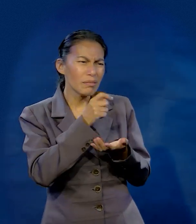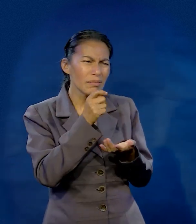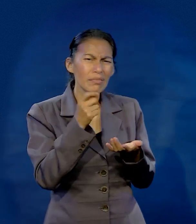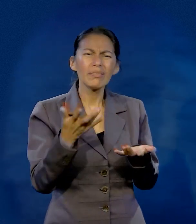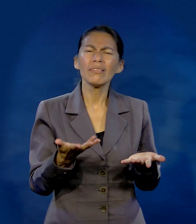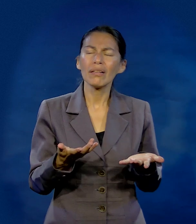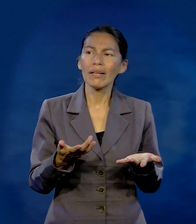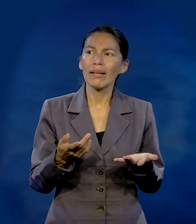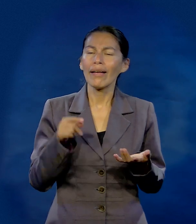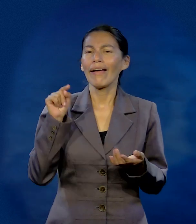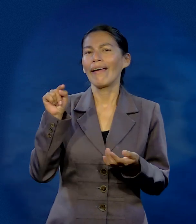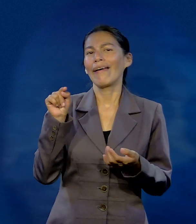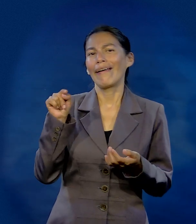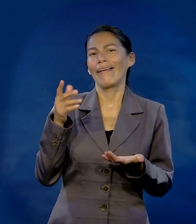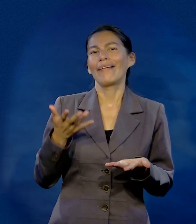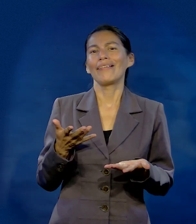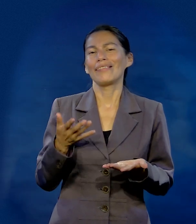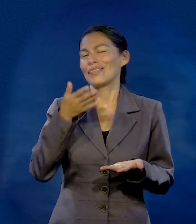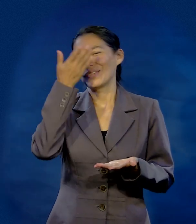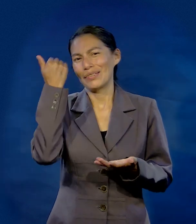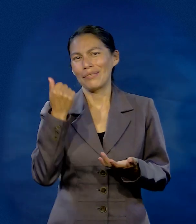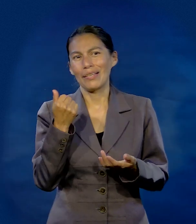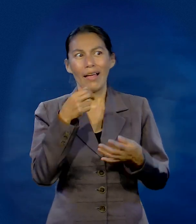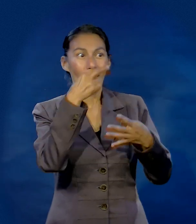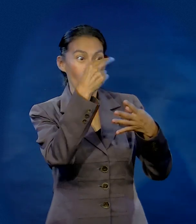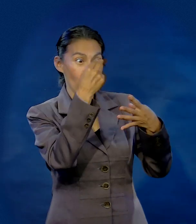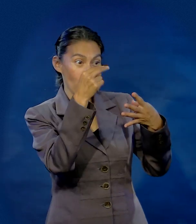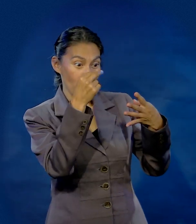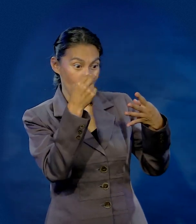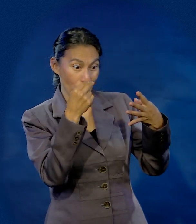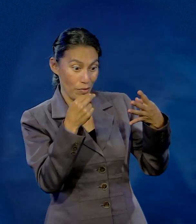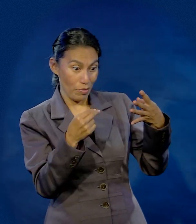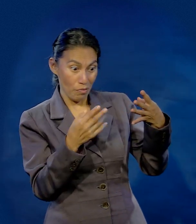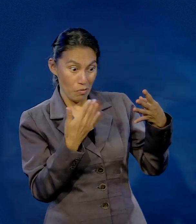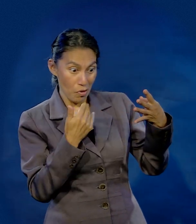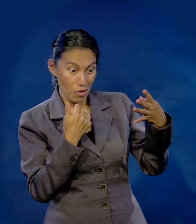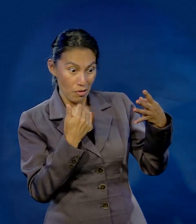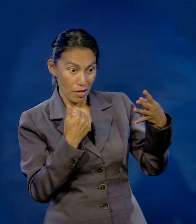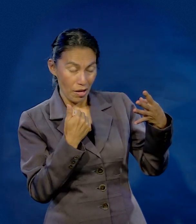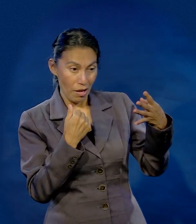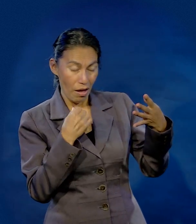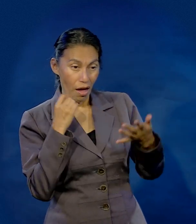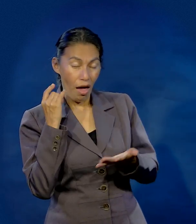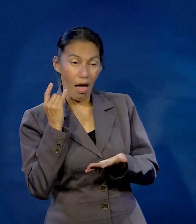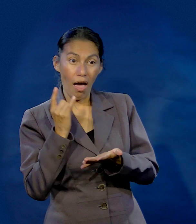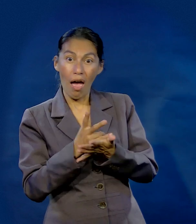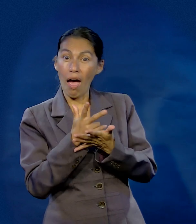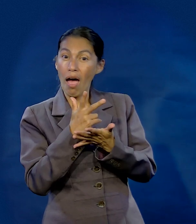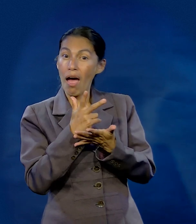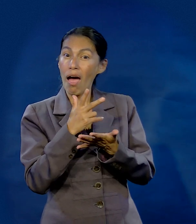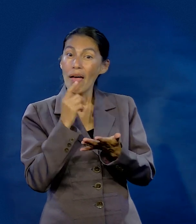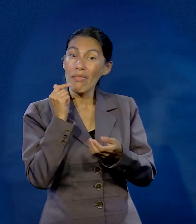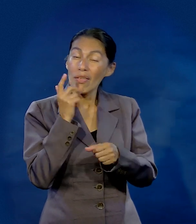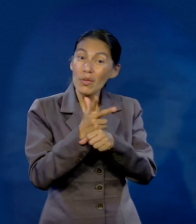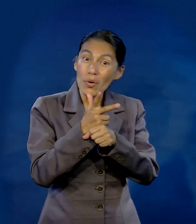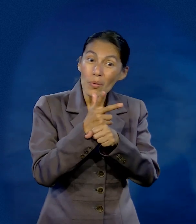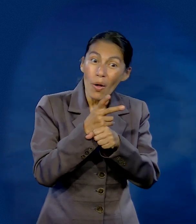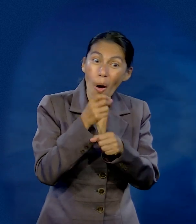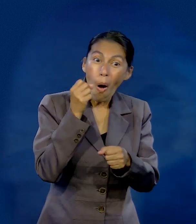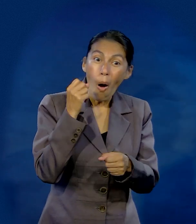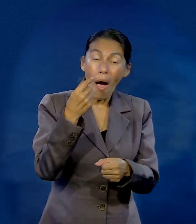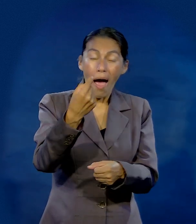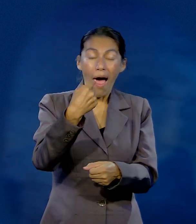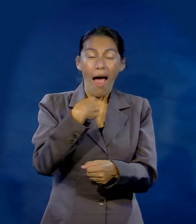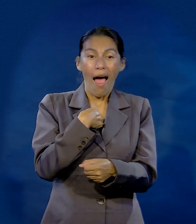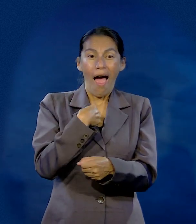todos atrás estábamos Quién será Y era él y hasta quién será la Pantera Rosa y todos atrás quién será